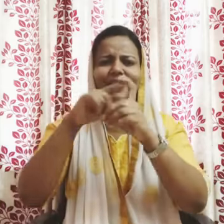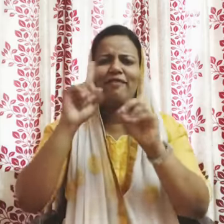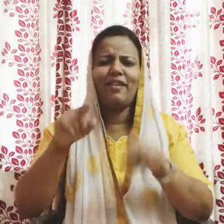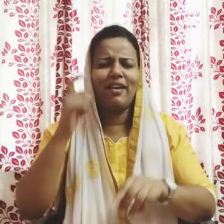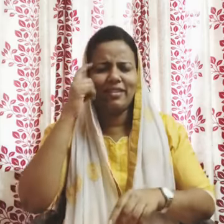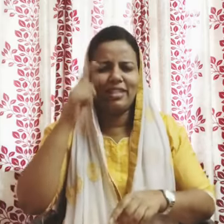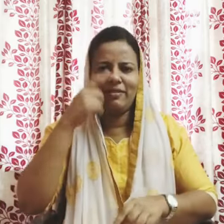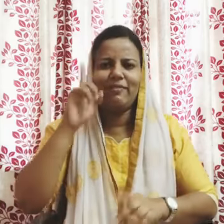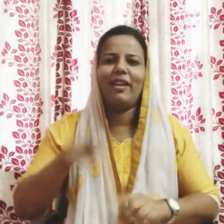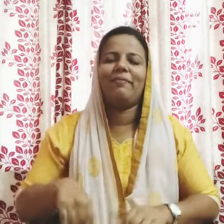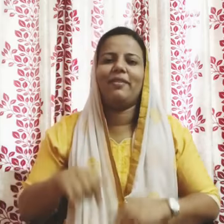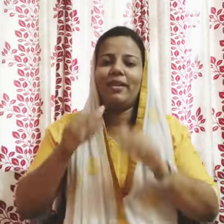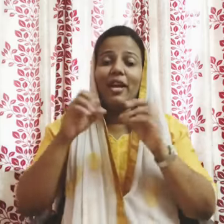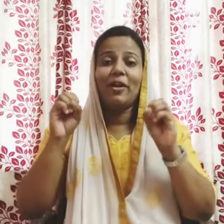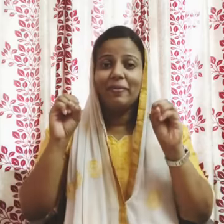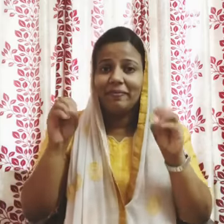അറിഞ്ഞ് ജീവിക്കും. കേട്ടോ? കർത്താവ് അനുഗ്രഹിക്കട്ടെ. വി